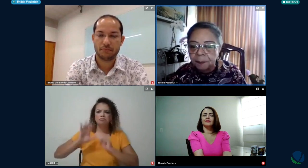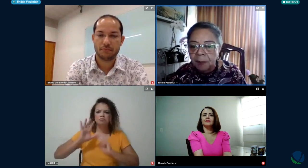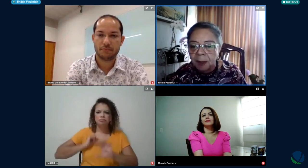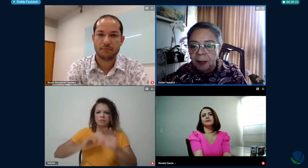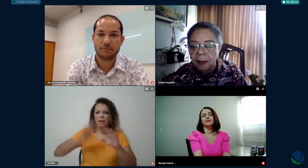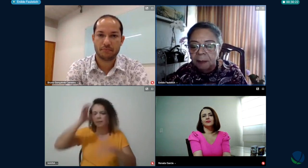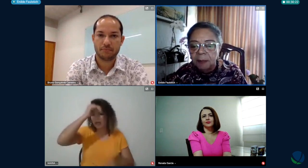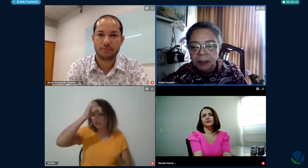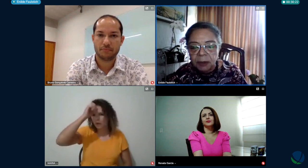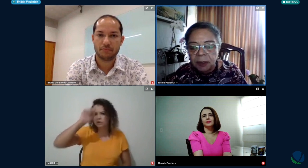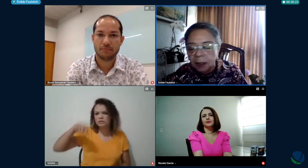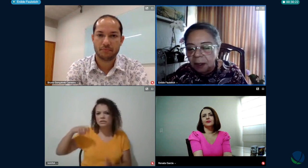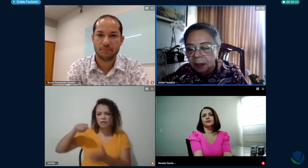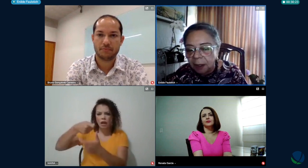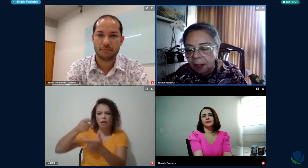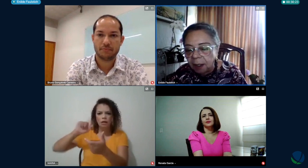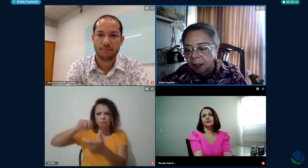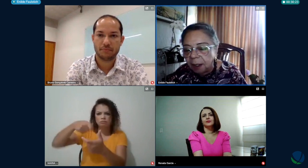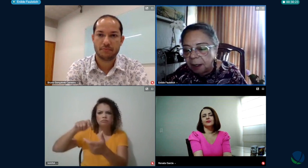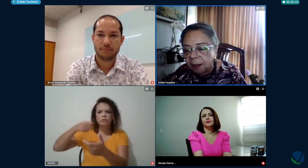especializado. Mas